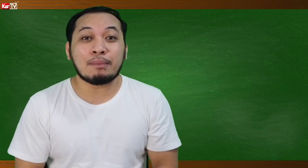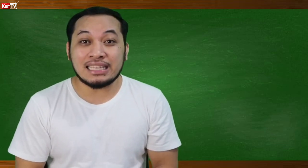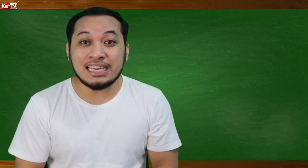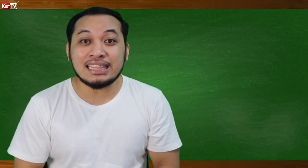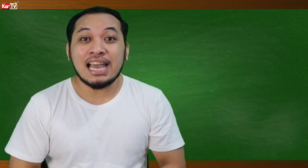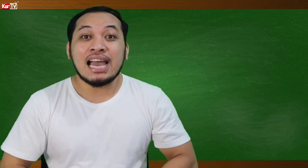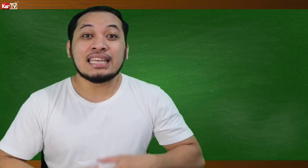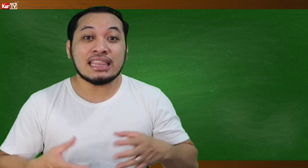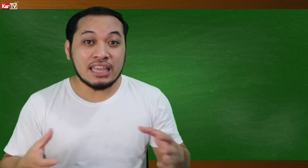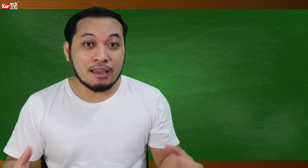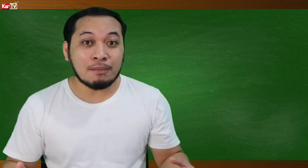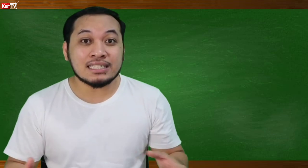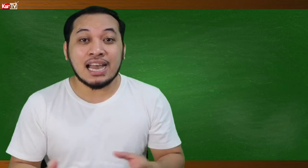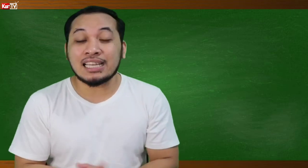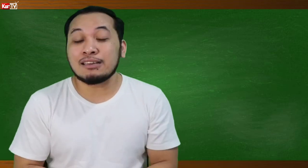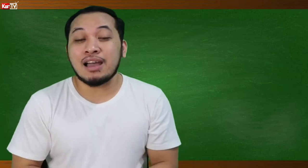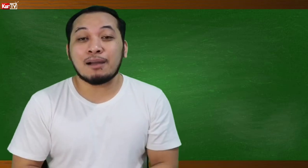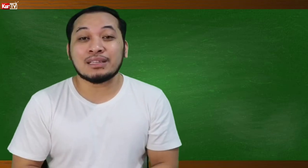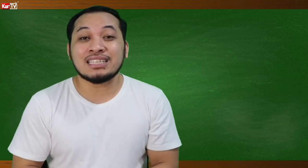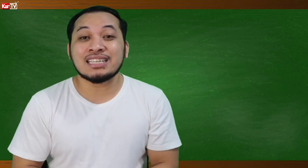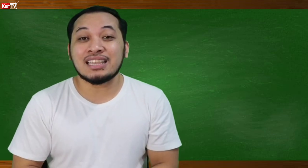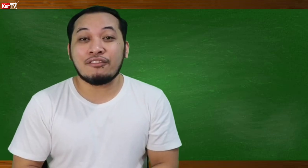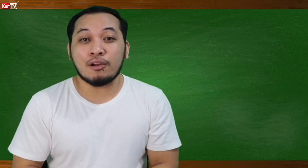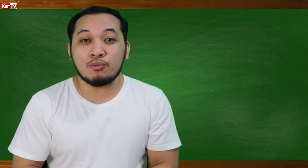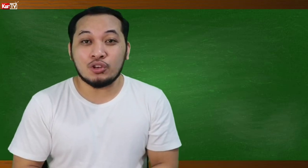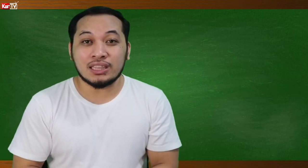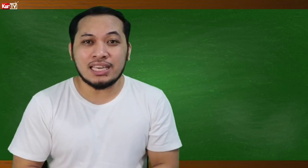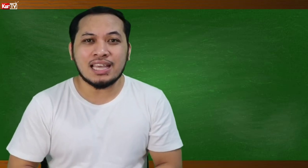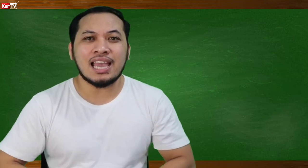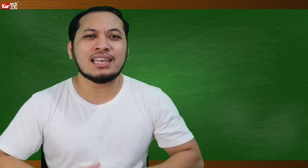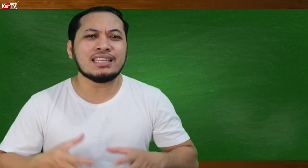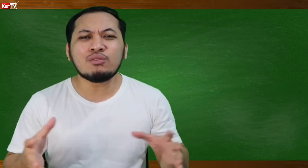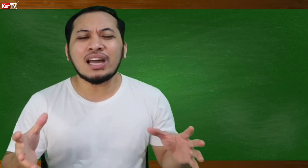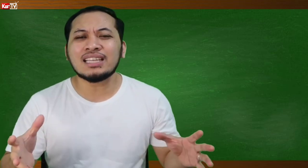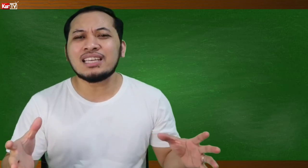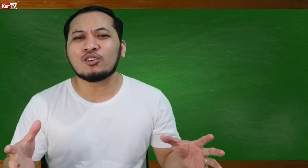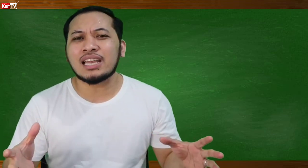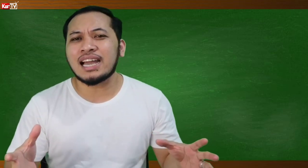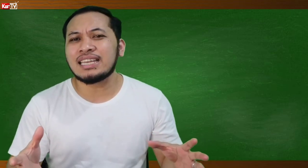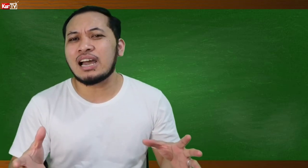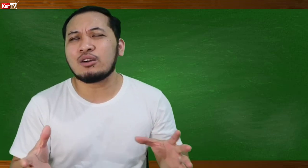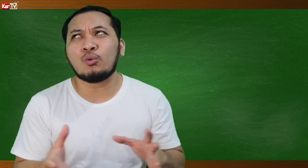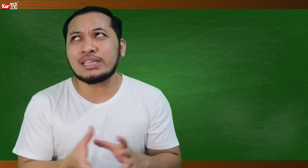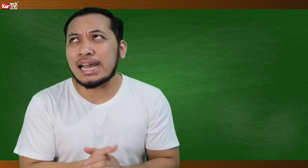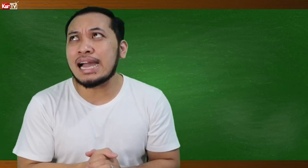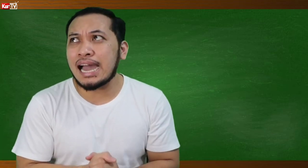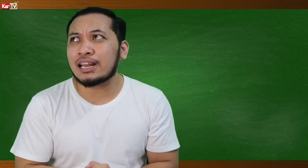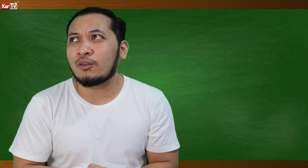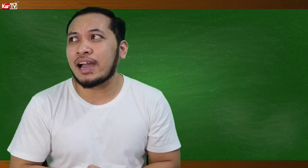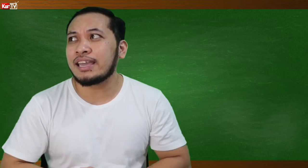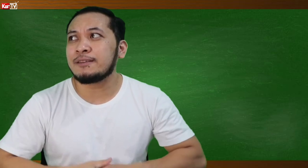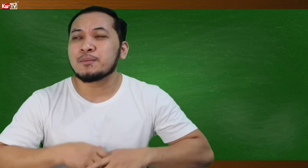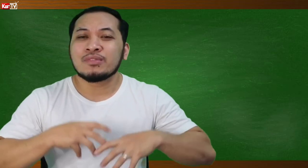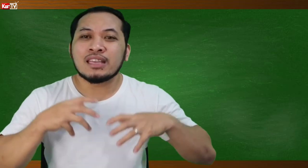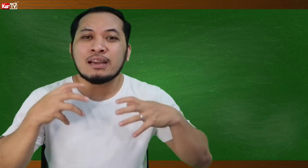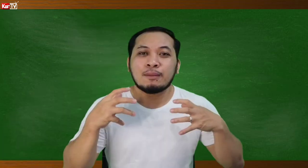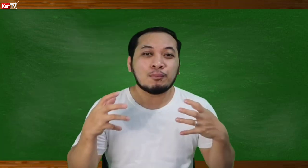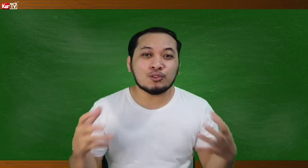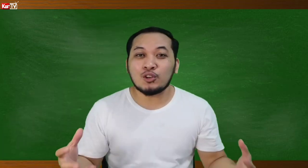kapatid na Deaf at sa ating mga kapatid sa Deaf Community dahil naniniwala din ako talaga na isang araw ay mapuputol